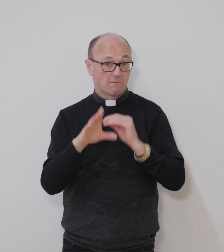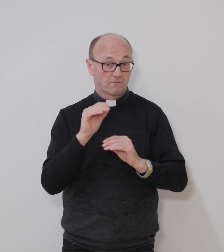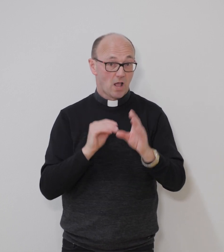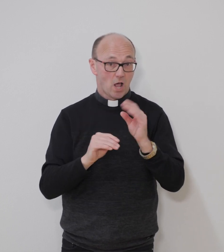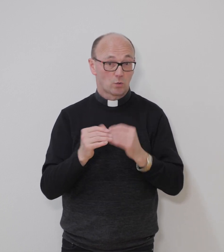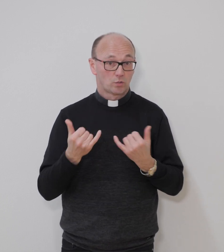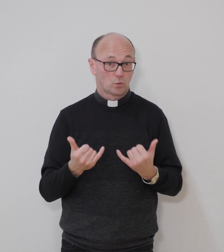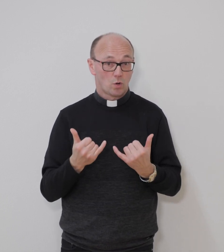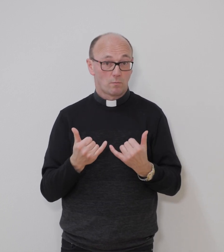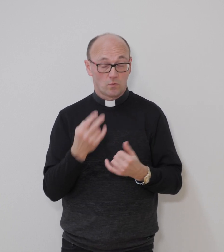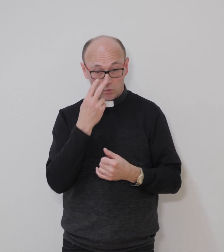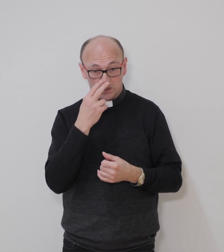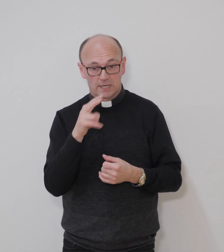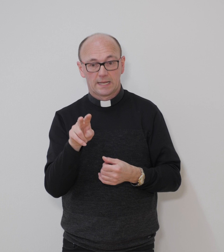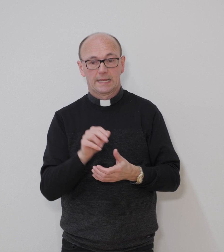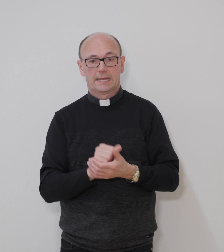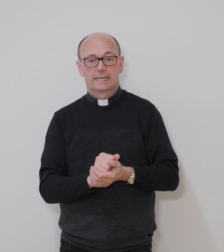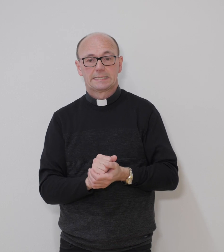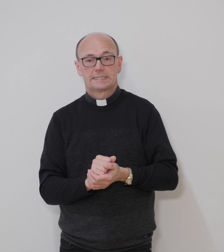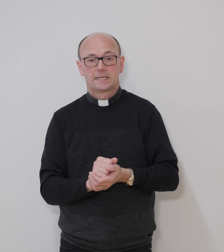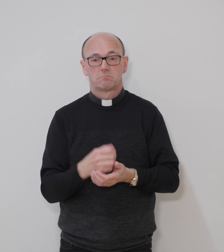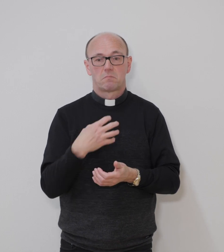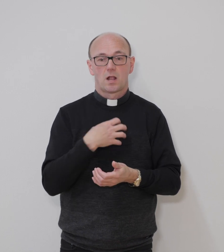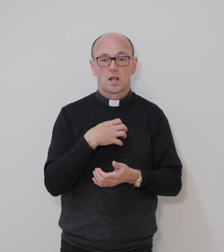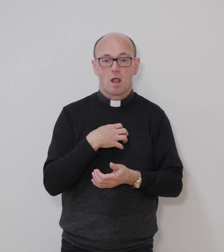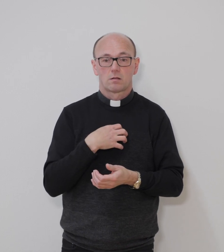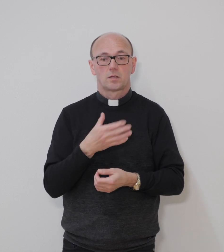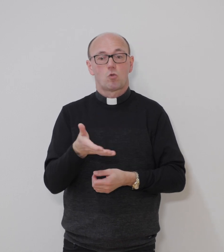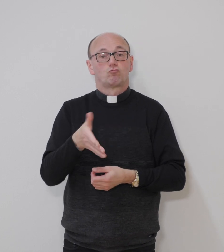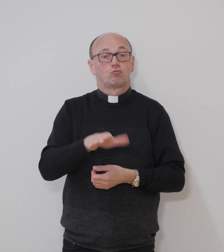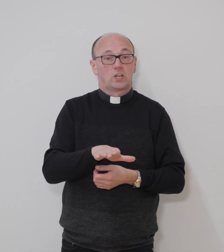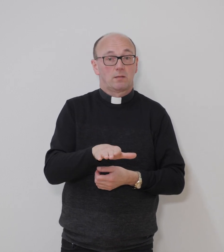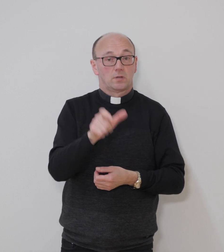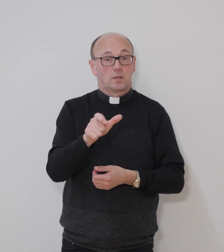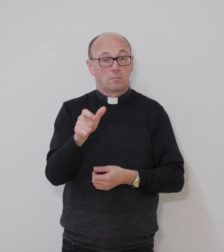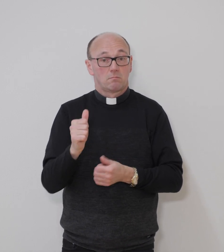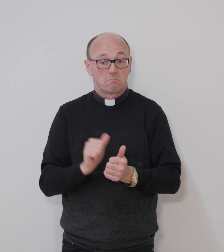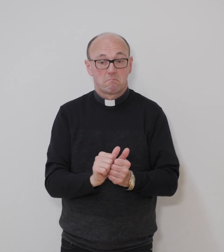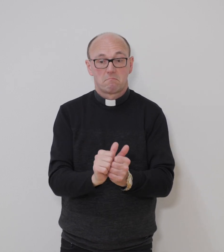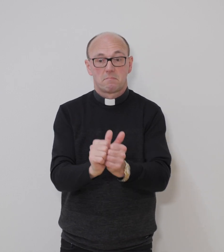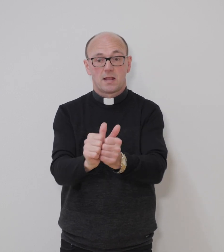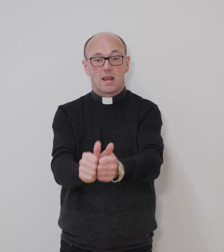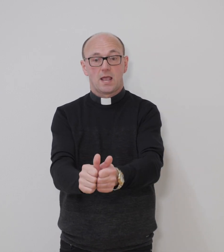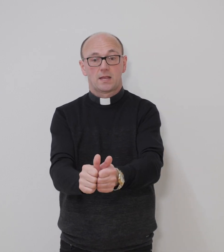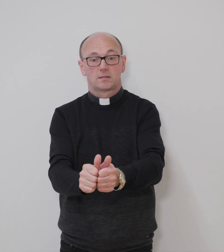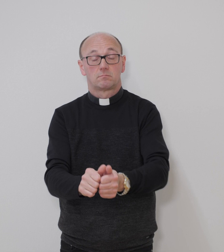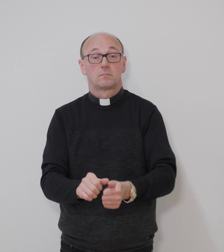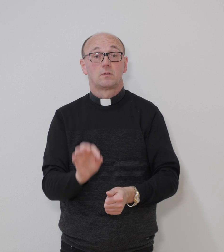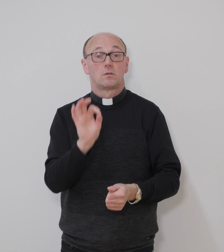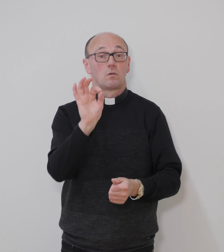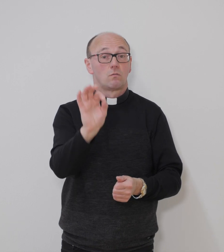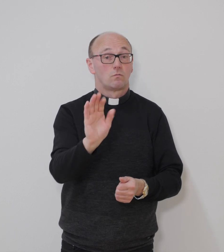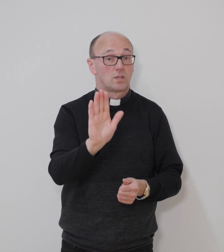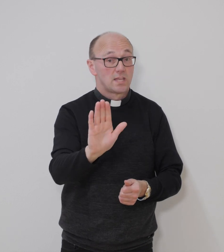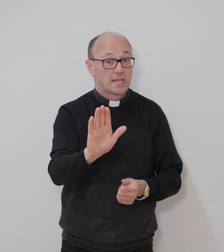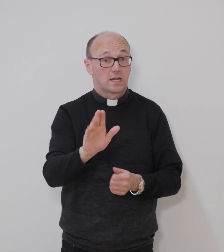mit. Mit Maria gleichsam haben viele Mitarbeiterinnen und Mitarbeiter in den sozialkaritativen Einrichtungen